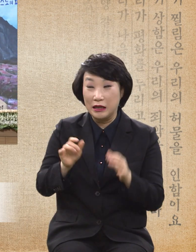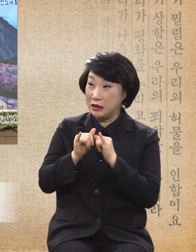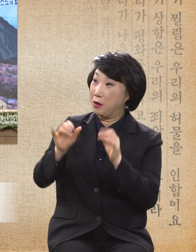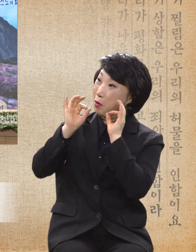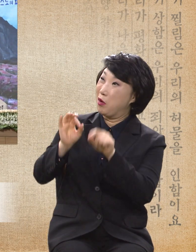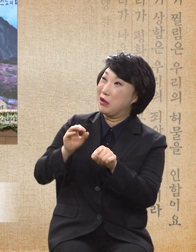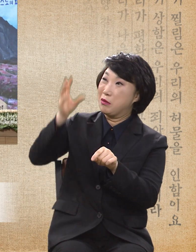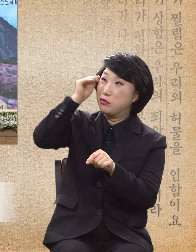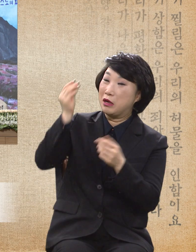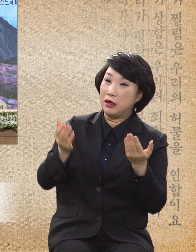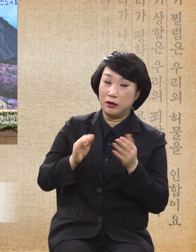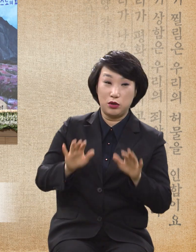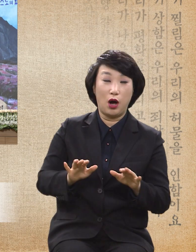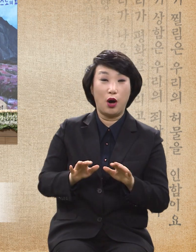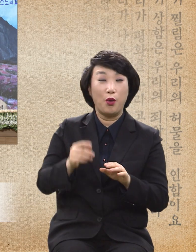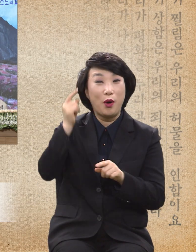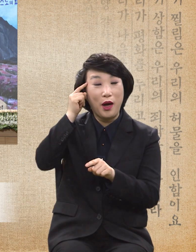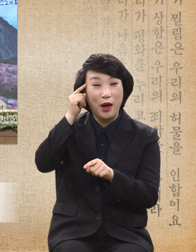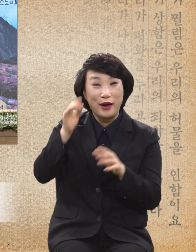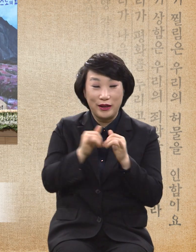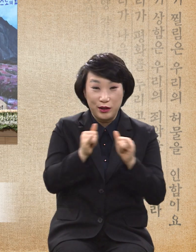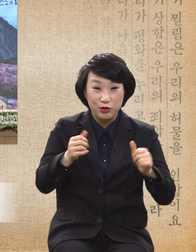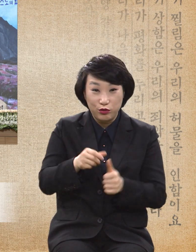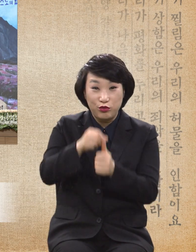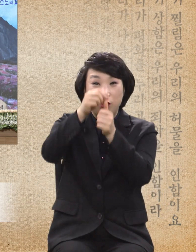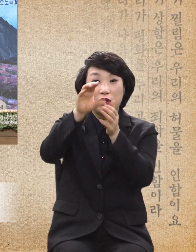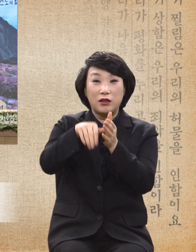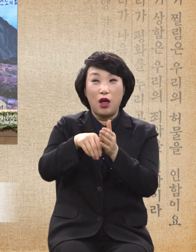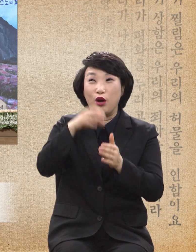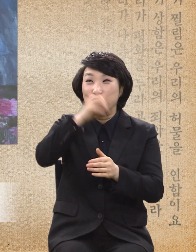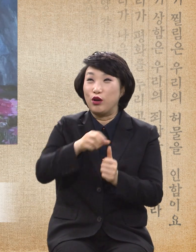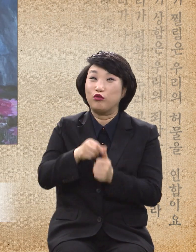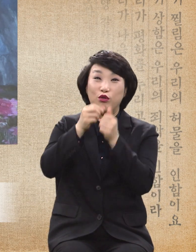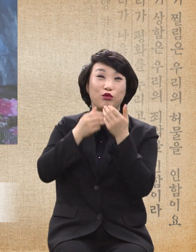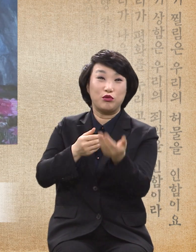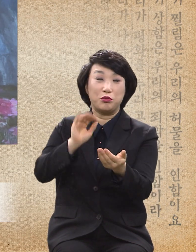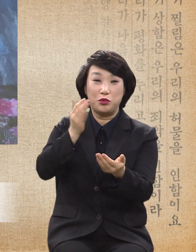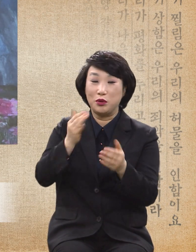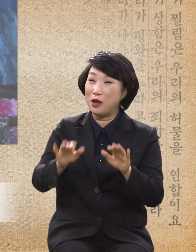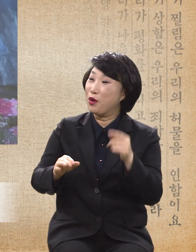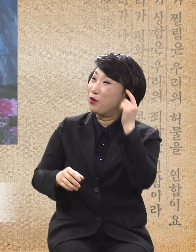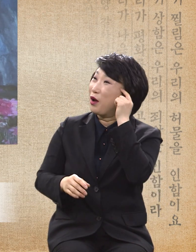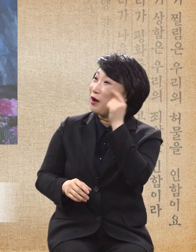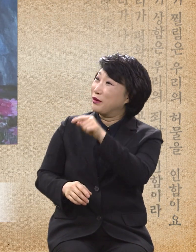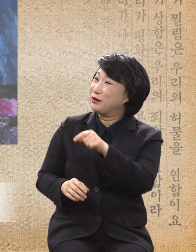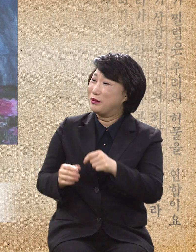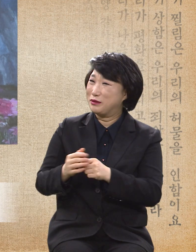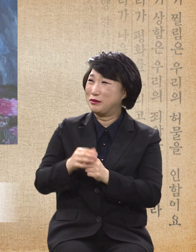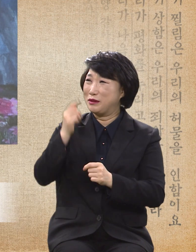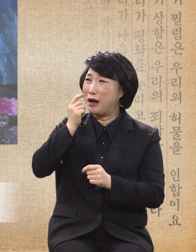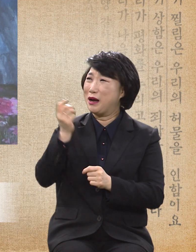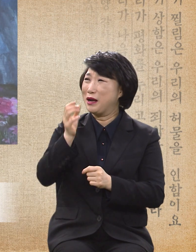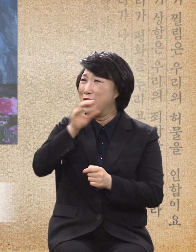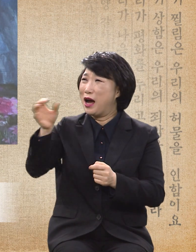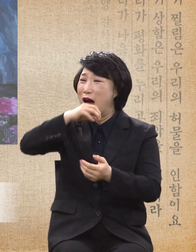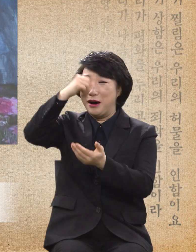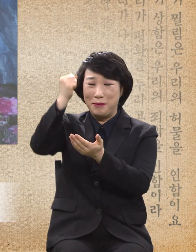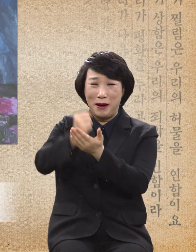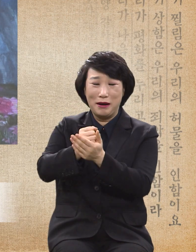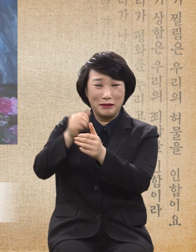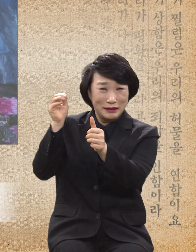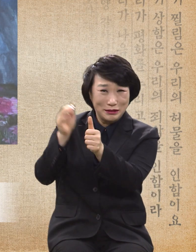그거요. 아니 인류를 구원할 것이면 그냥 구원하지. 뭐 그렇게 잔인하게 찔리고